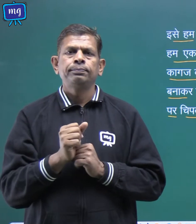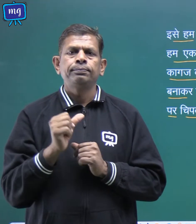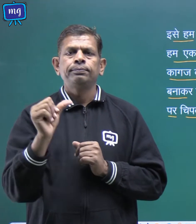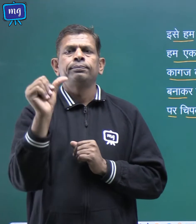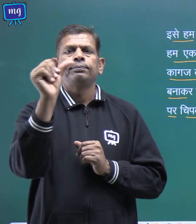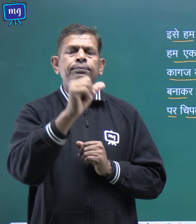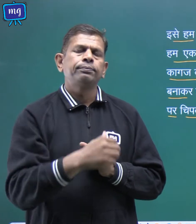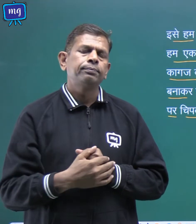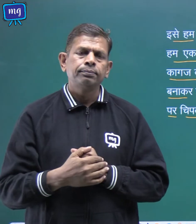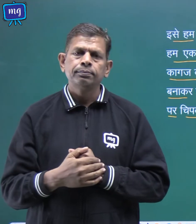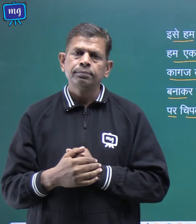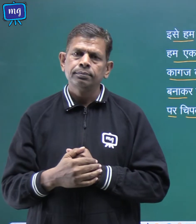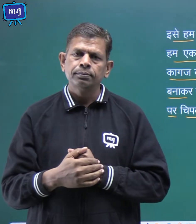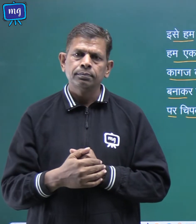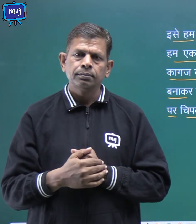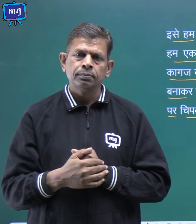चिपकाएंगे।